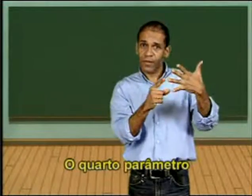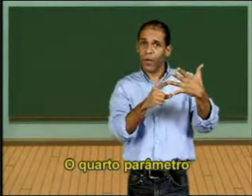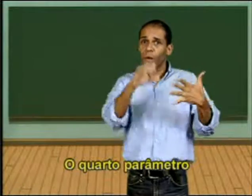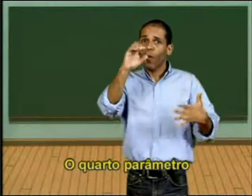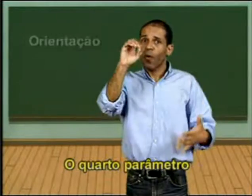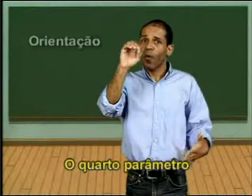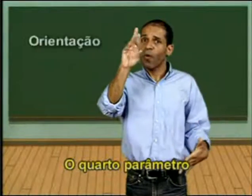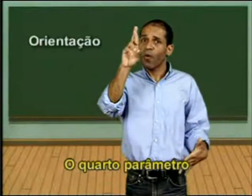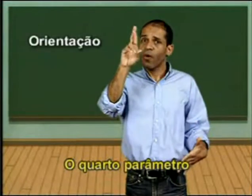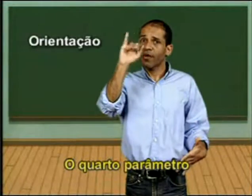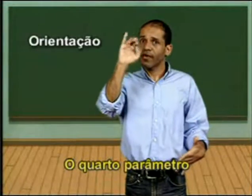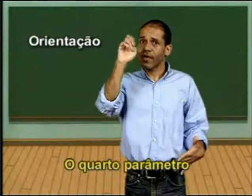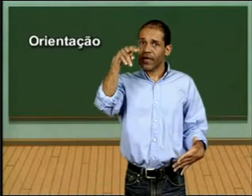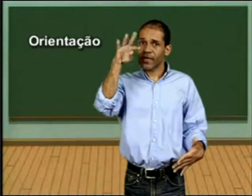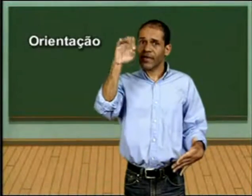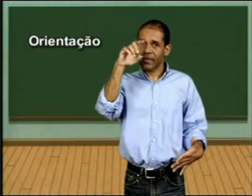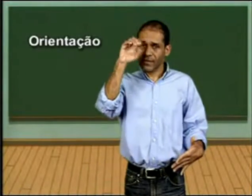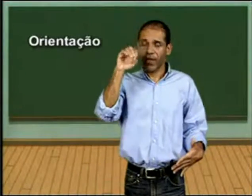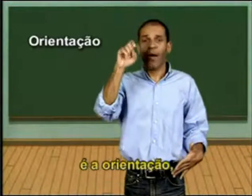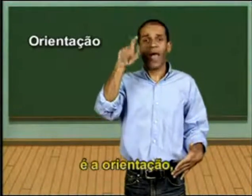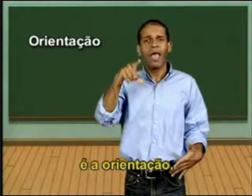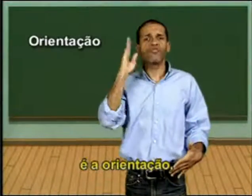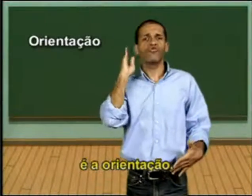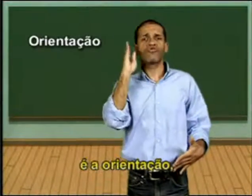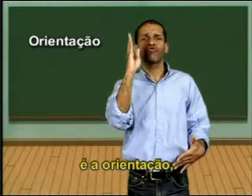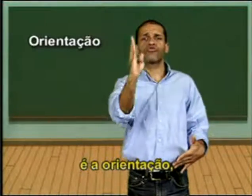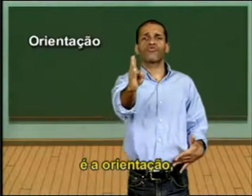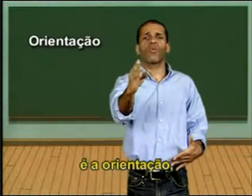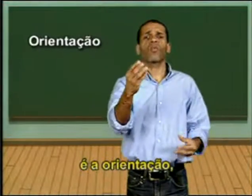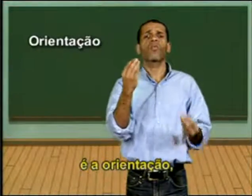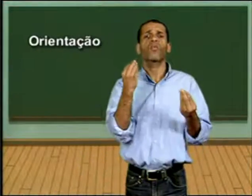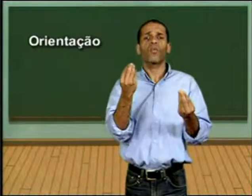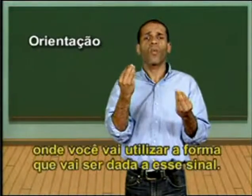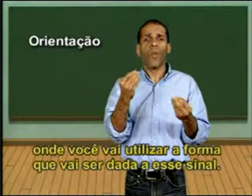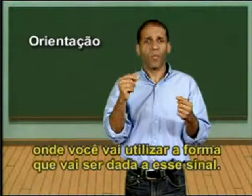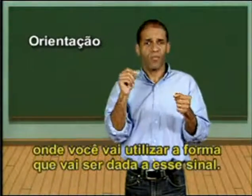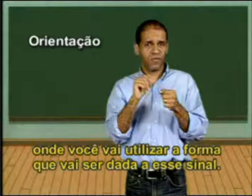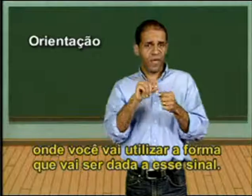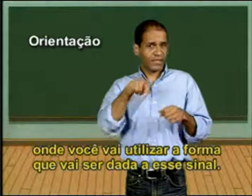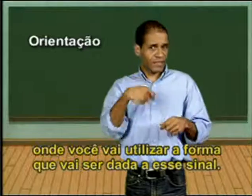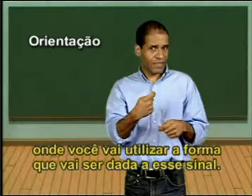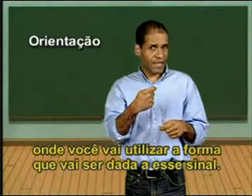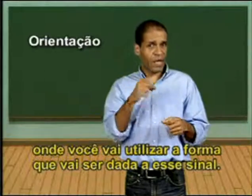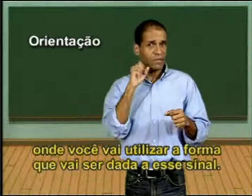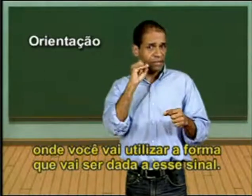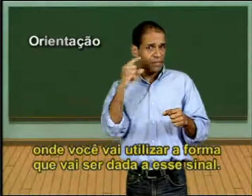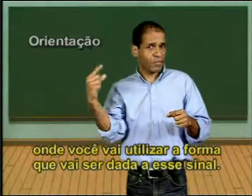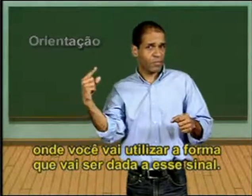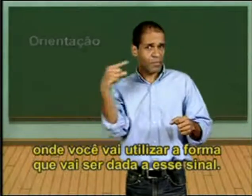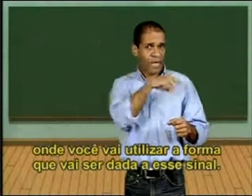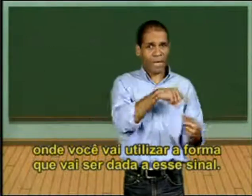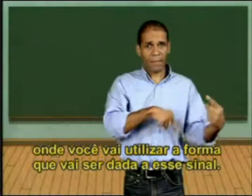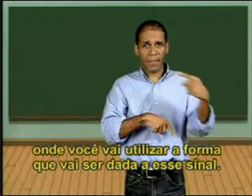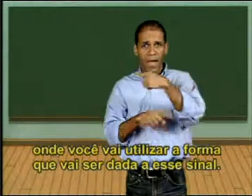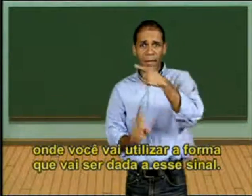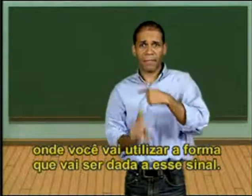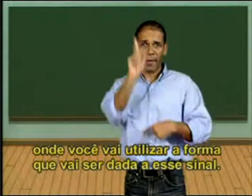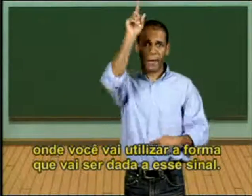O quarto parâmetro é a orientação, onde você vai utilizar a forma que vai ser dada a esse